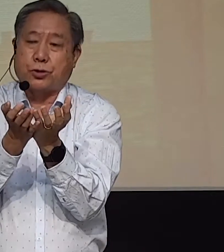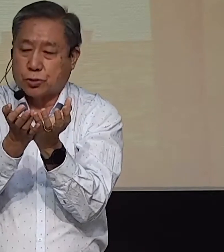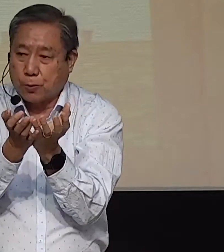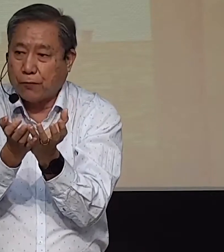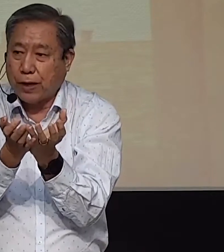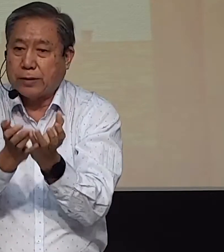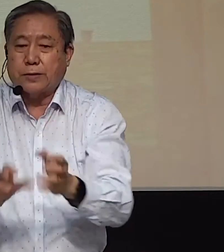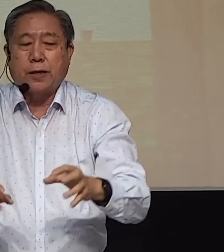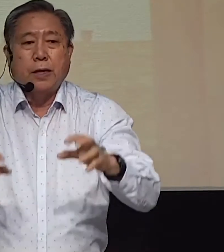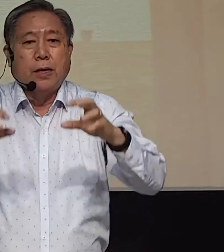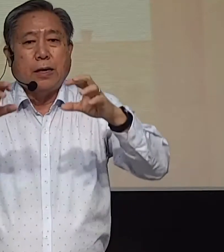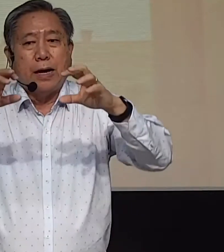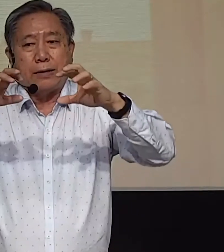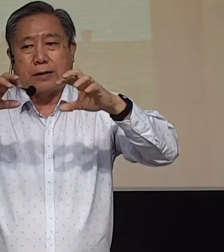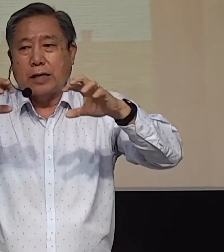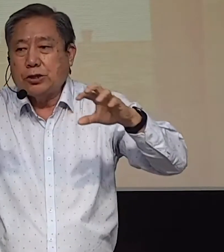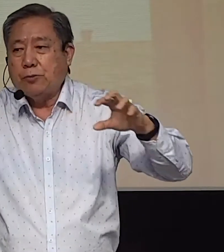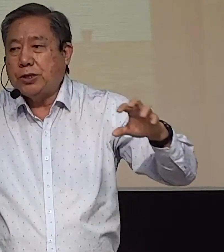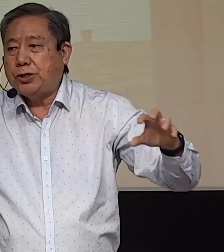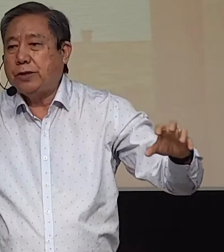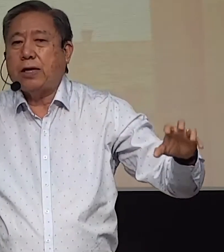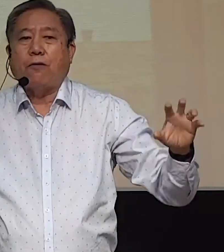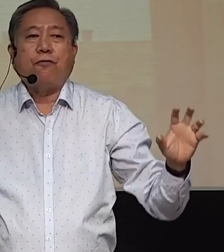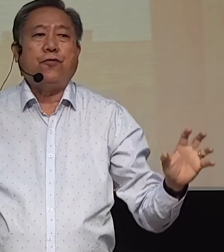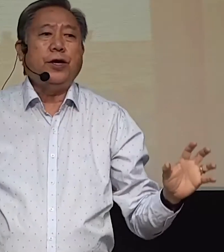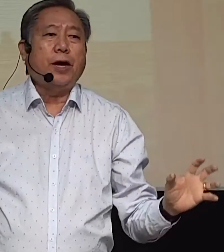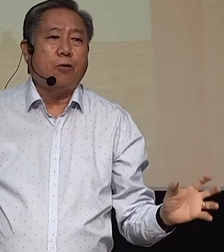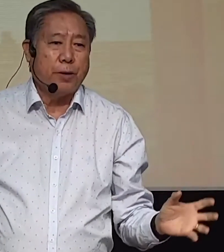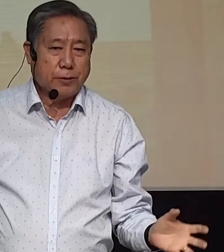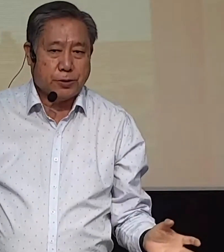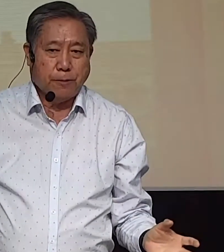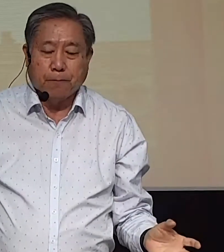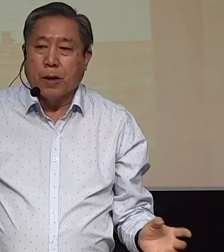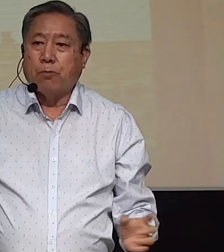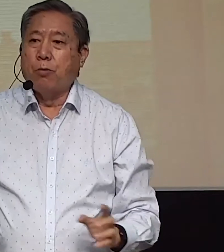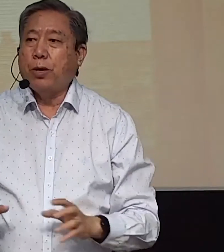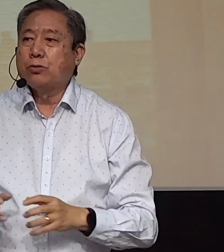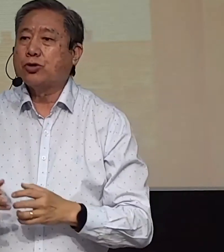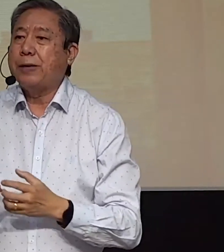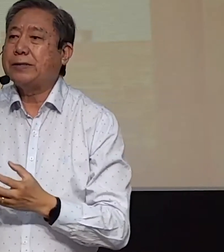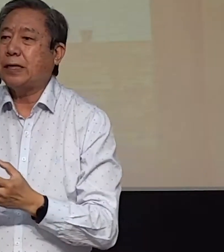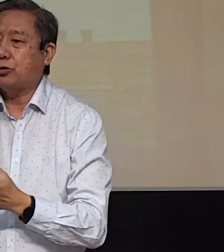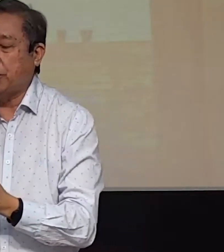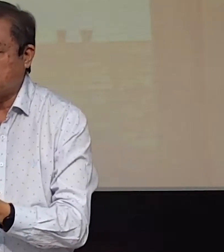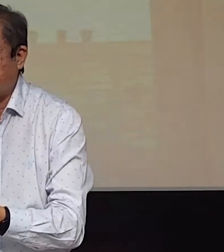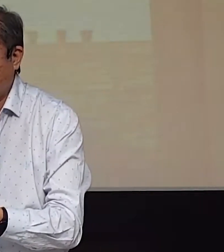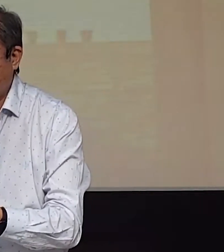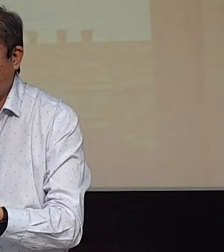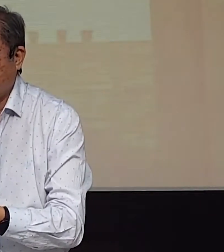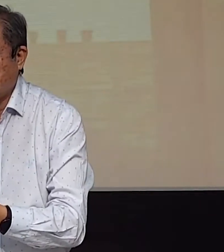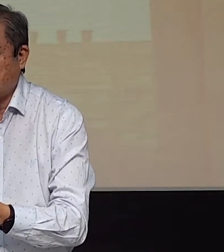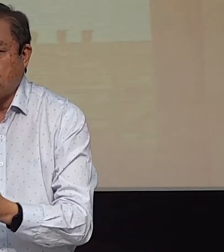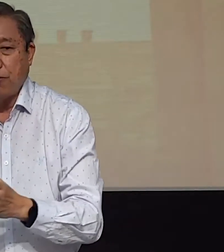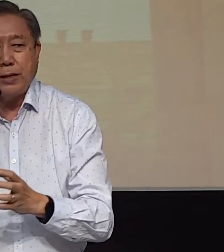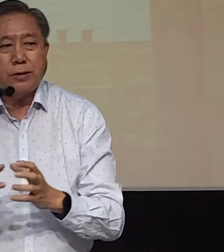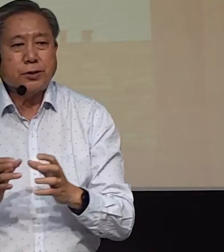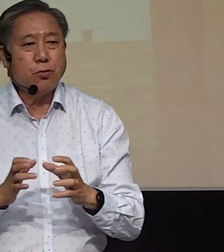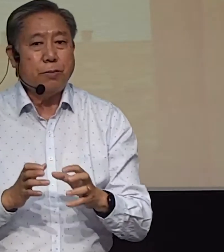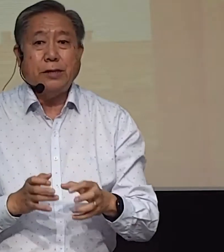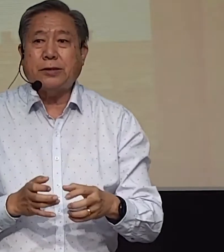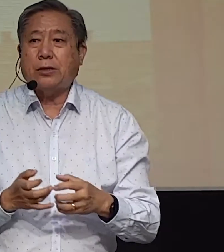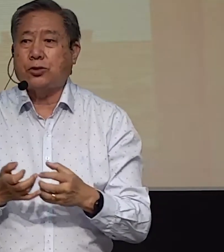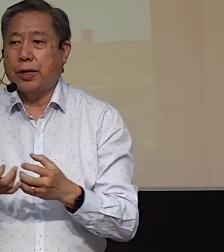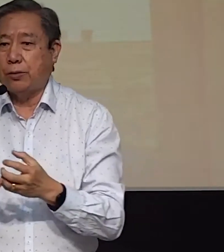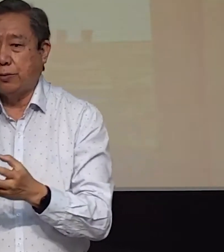meio dos seus profetas, é transmitida fielmente por meio dos mensageiros. Se